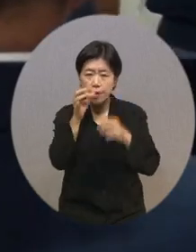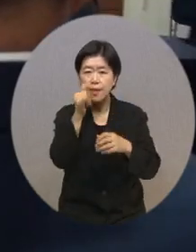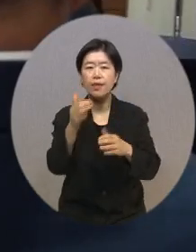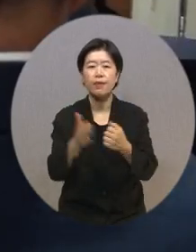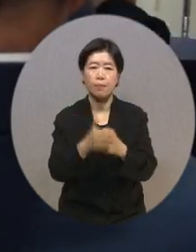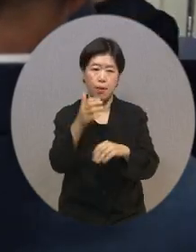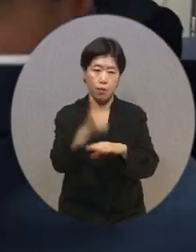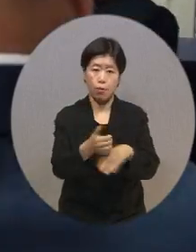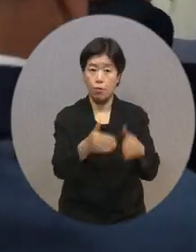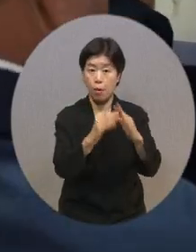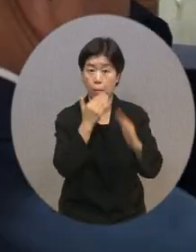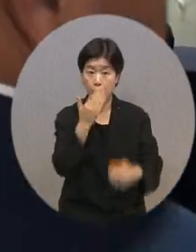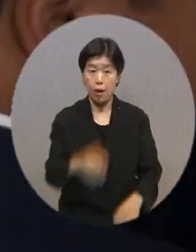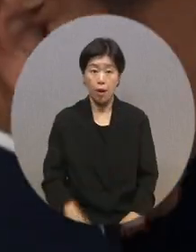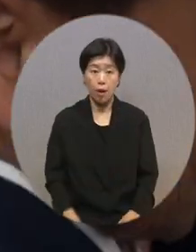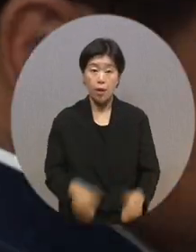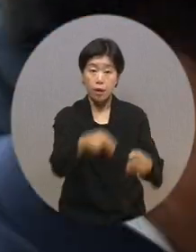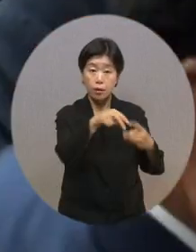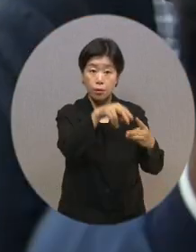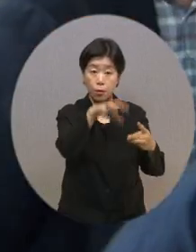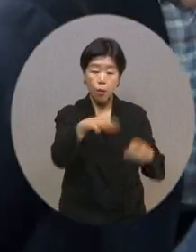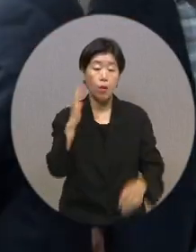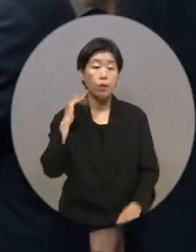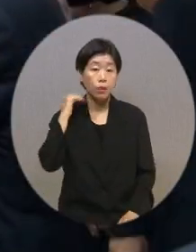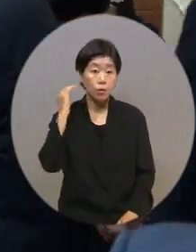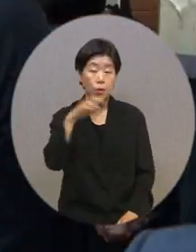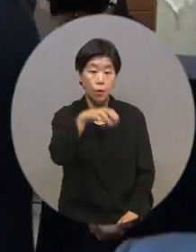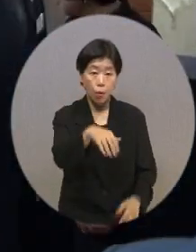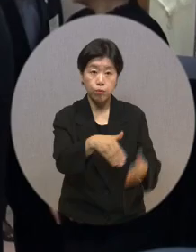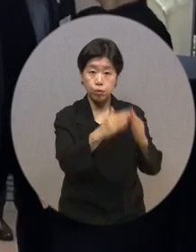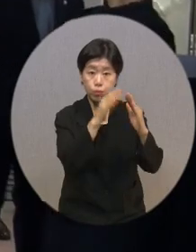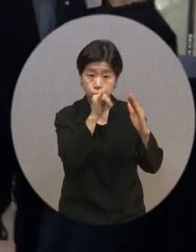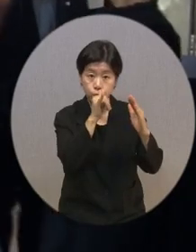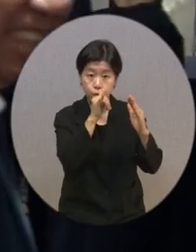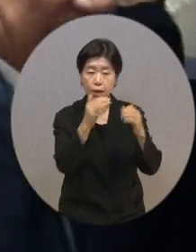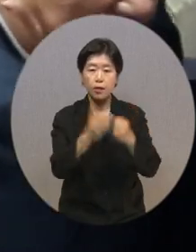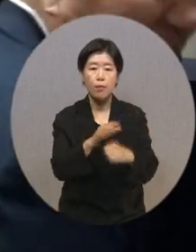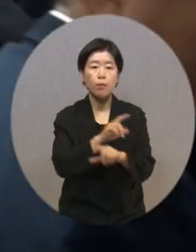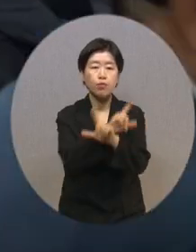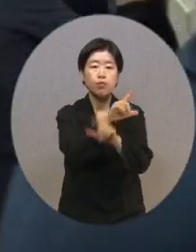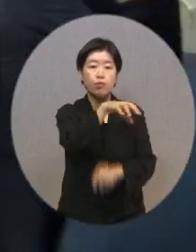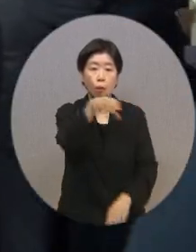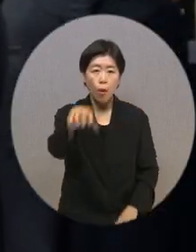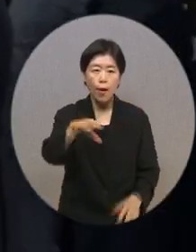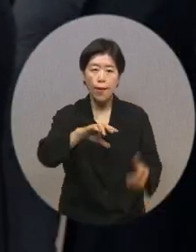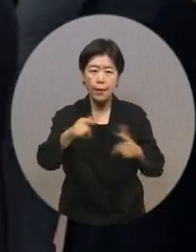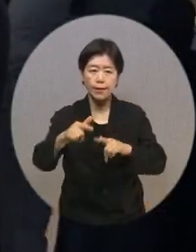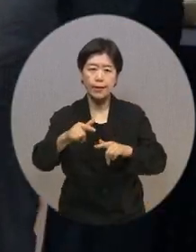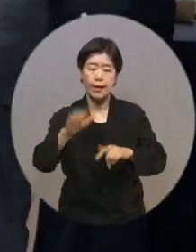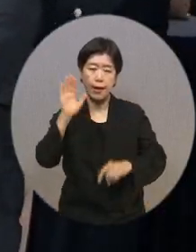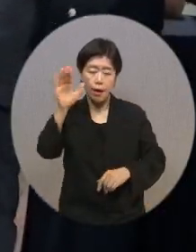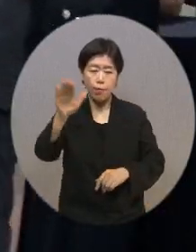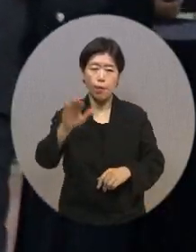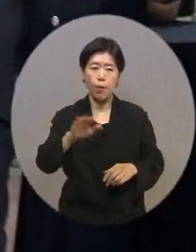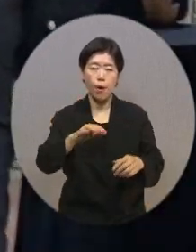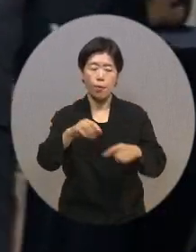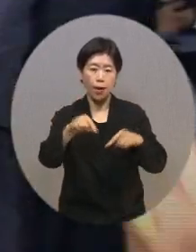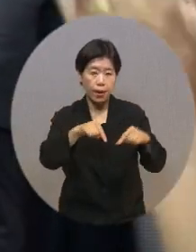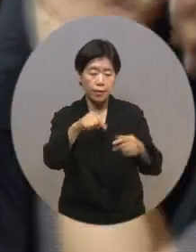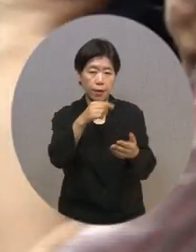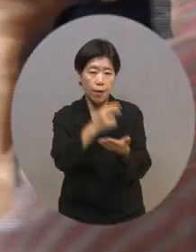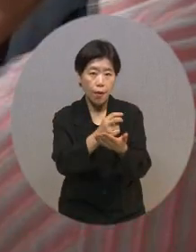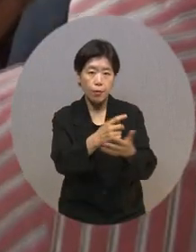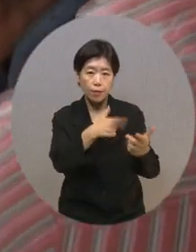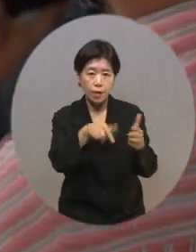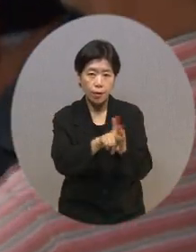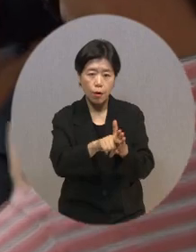센터가 의정부시에 자리함으로써 경기 북부지역의 체육진흥 및 현장 수요 충족을 위한 체육행정의 거점 도시로서의